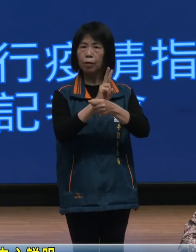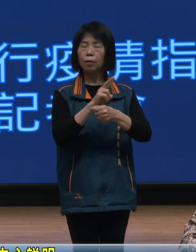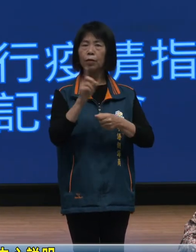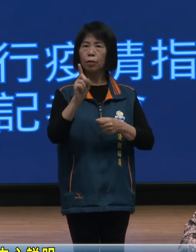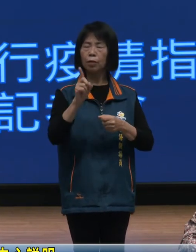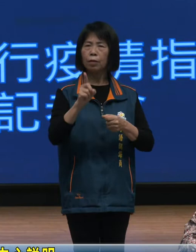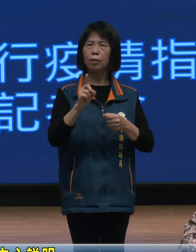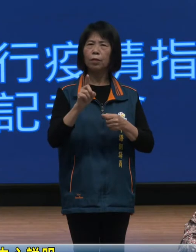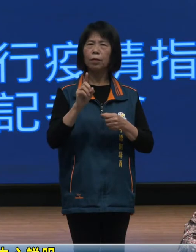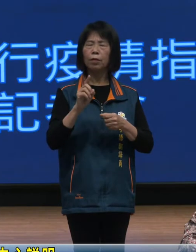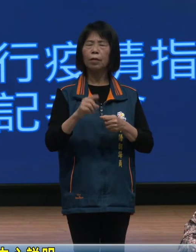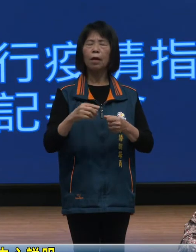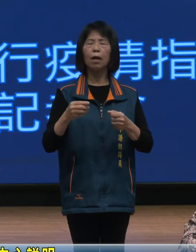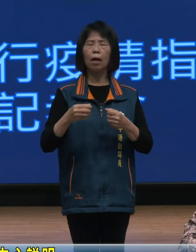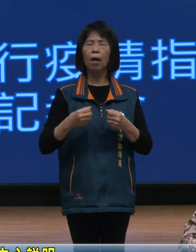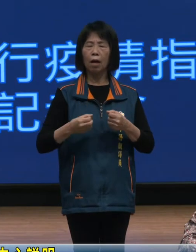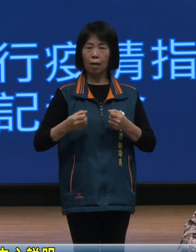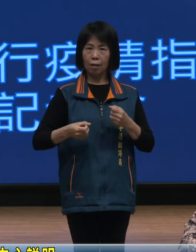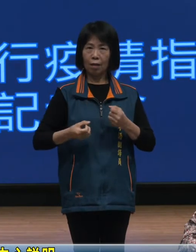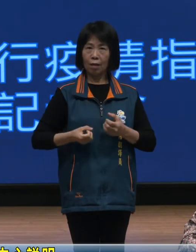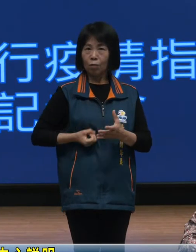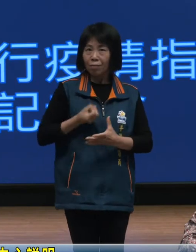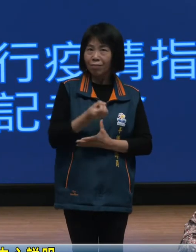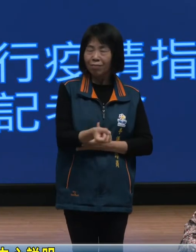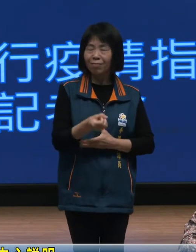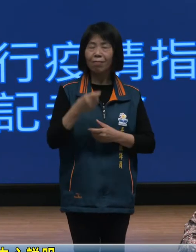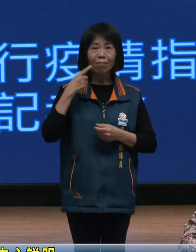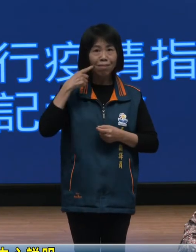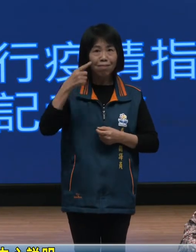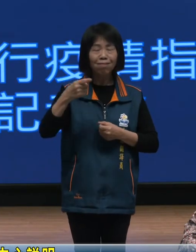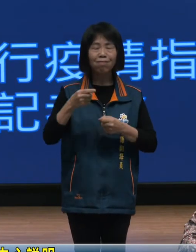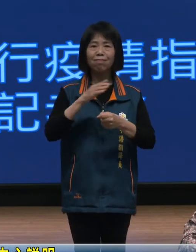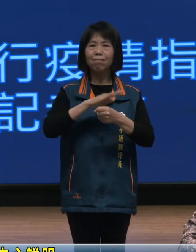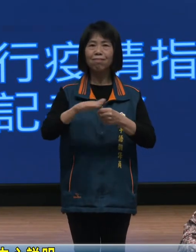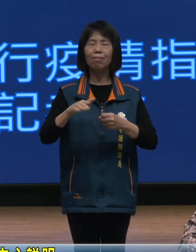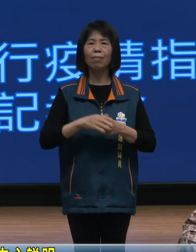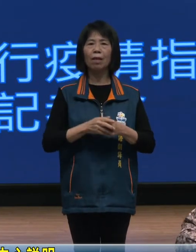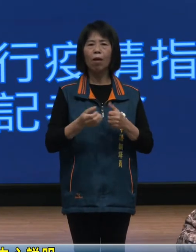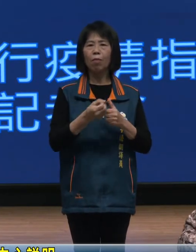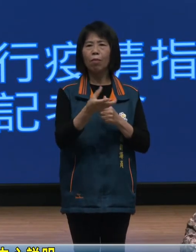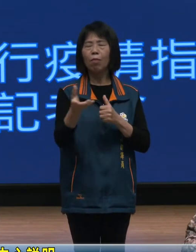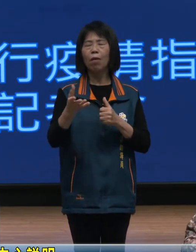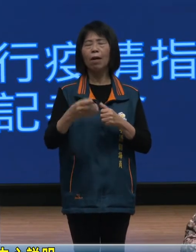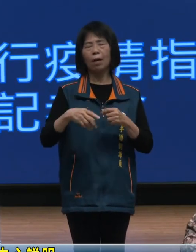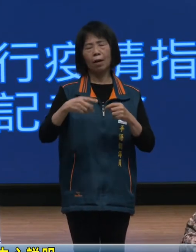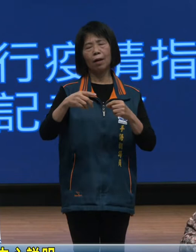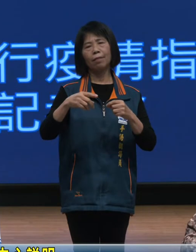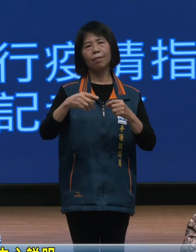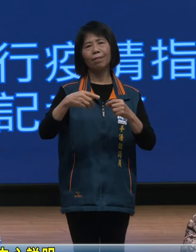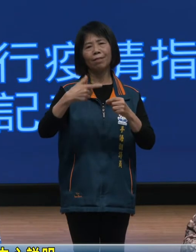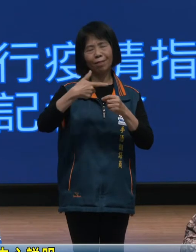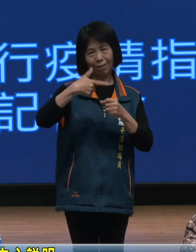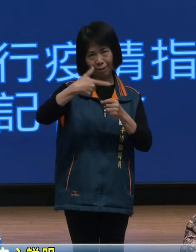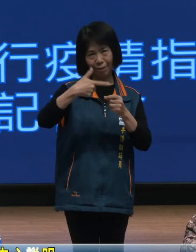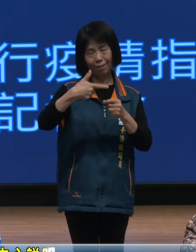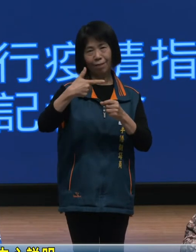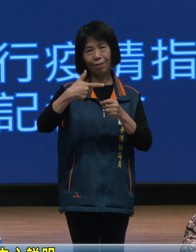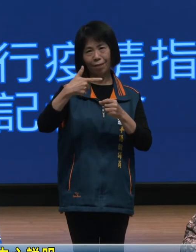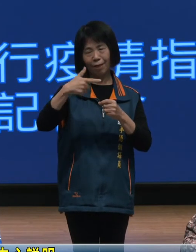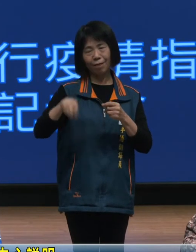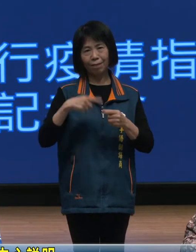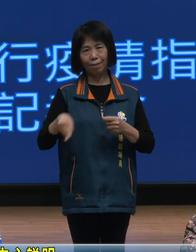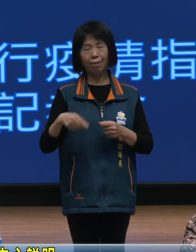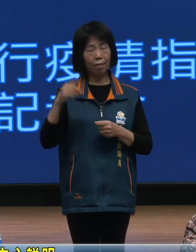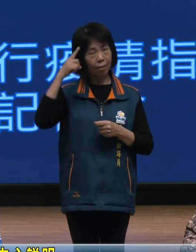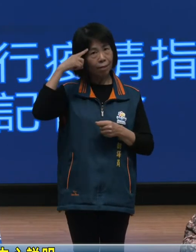酒的部分，这个产生出来的6位，所以明天我们在秀林乡